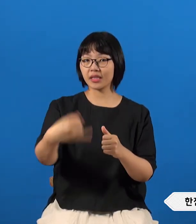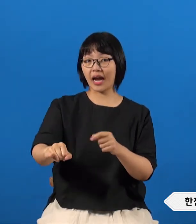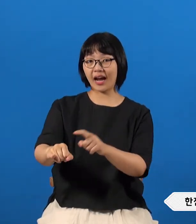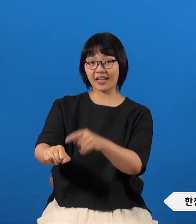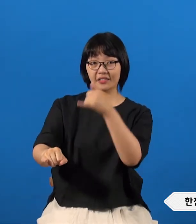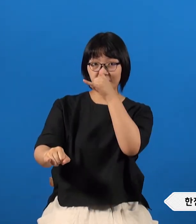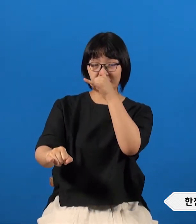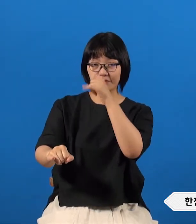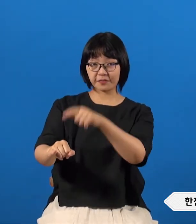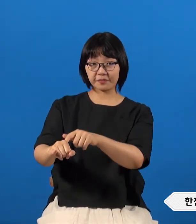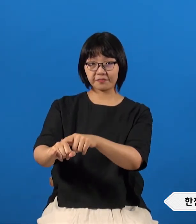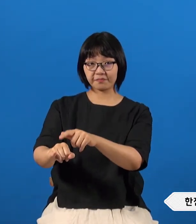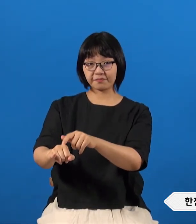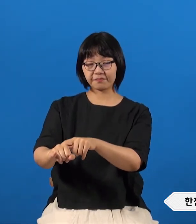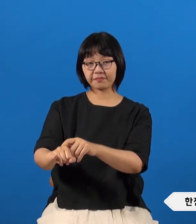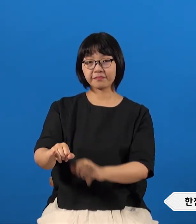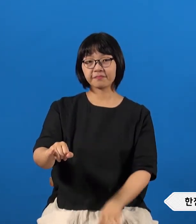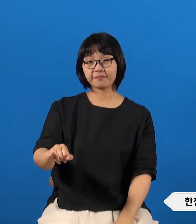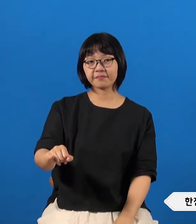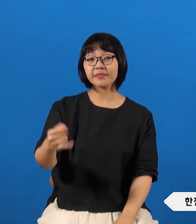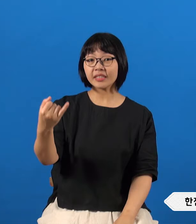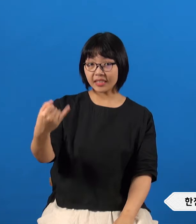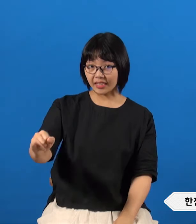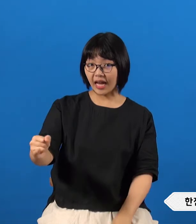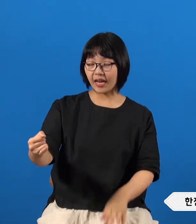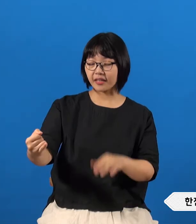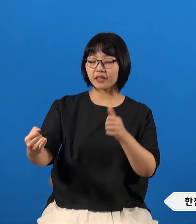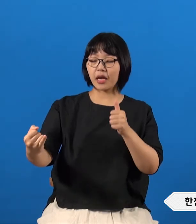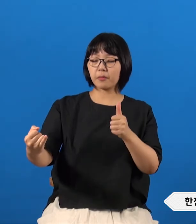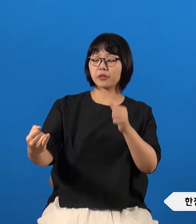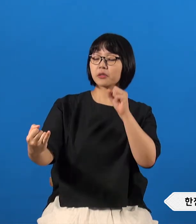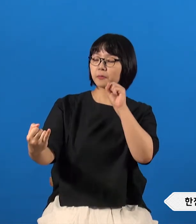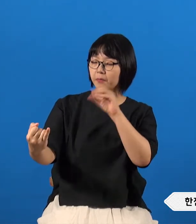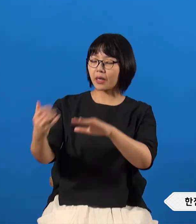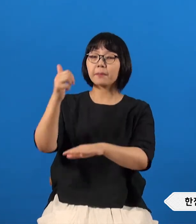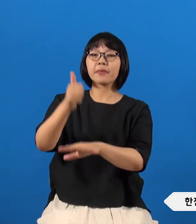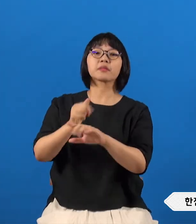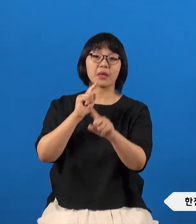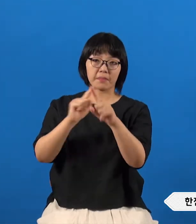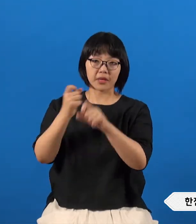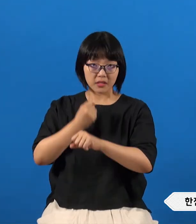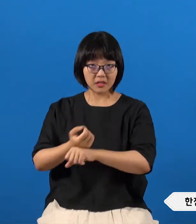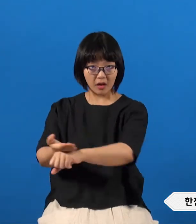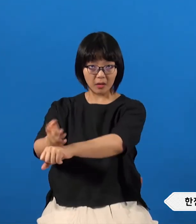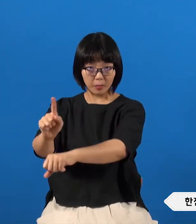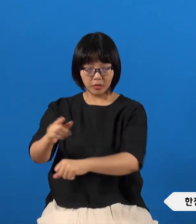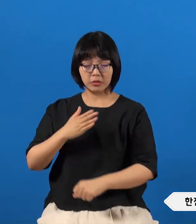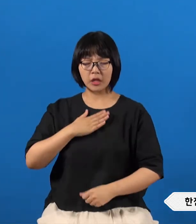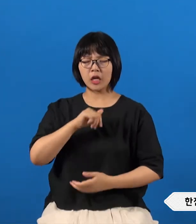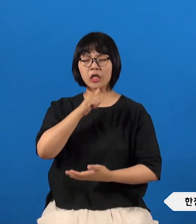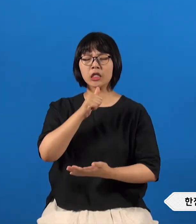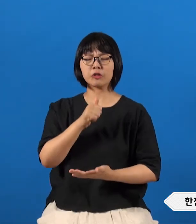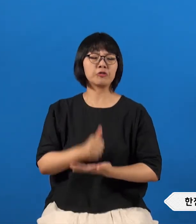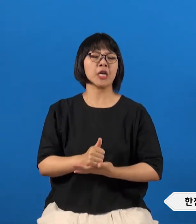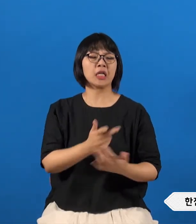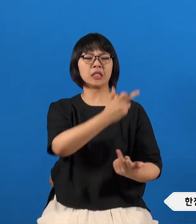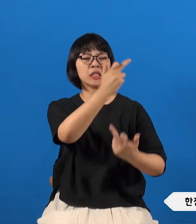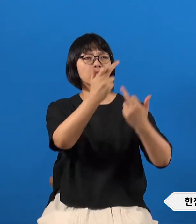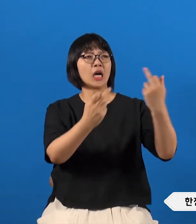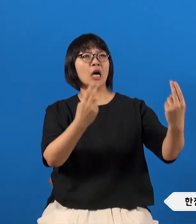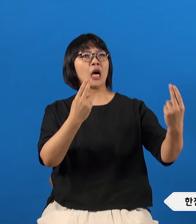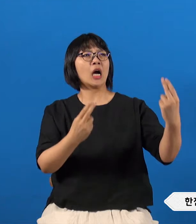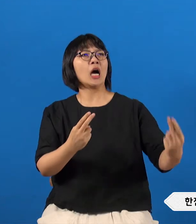사람 있는데 불필 스님이라는 분인데 그 딸에게 이렇게 유언을 남겼습니다. 내 죄는